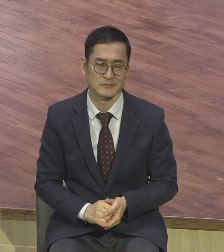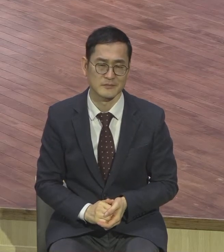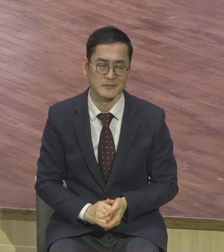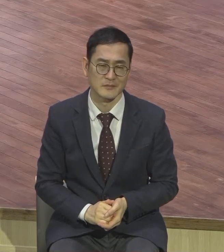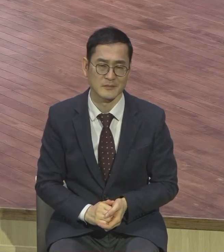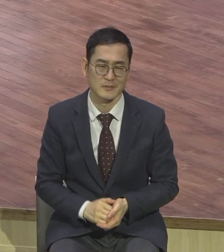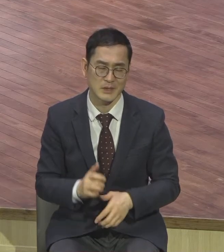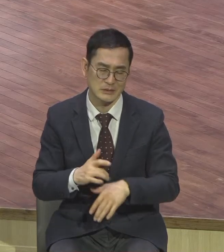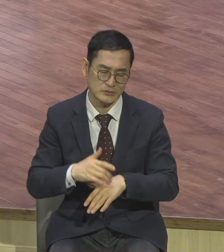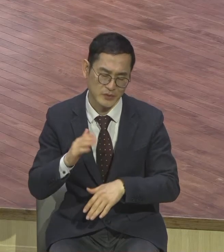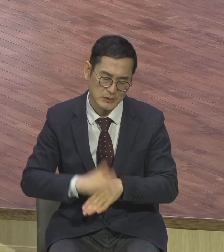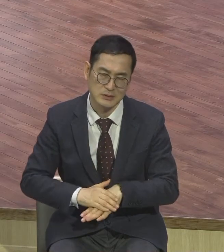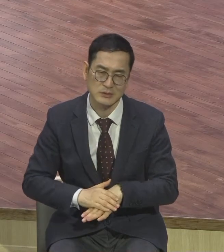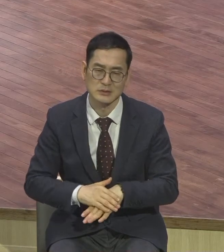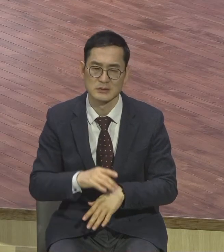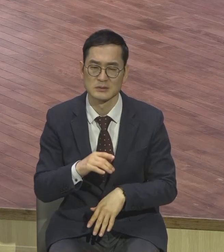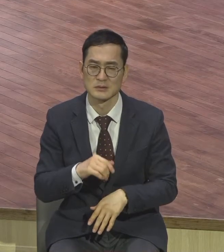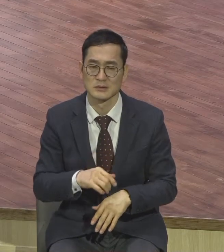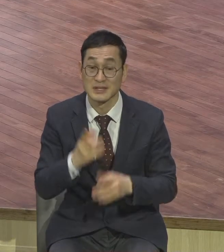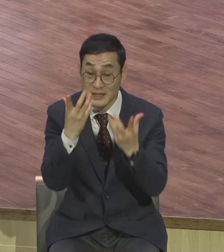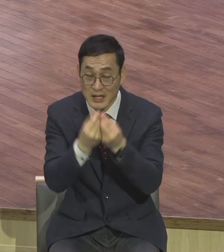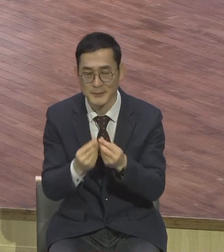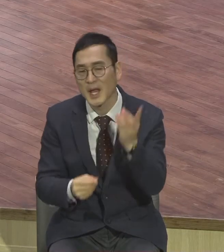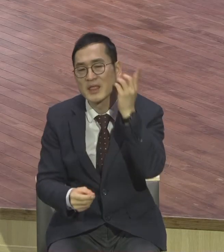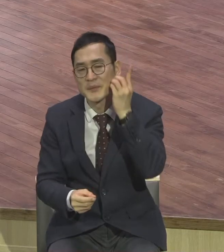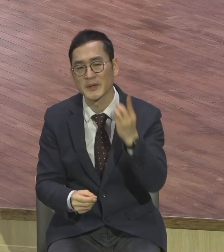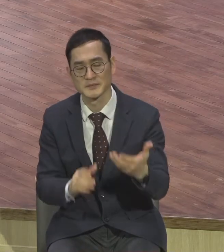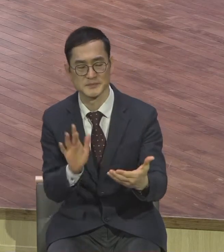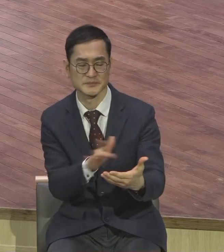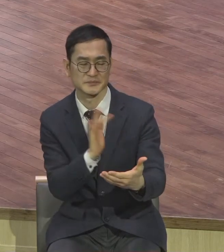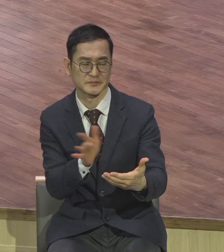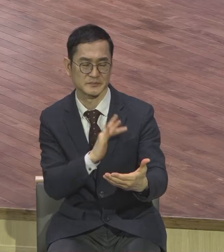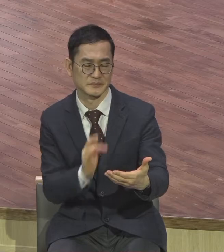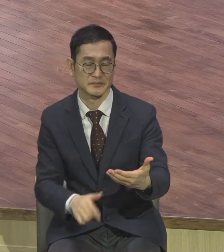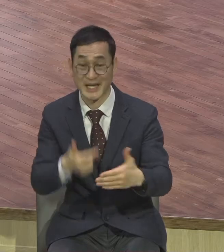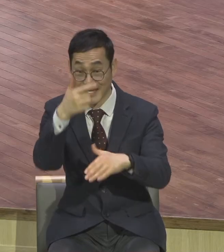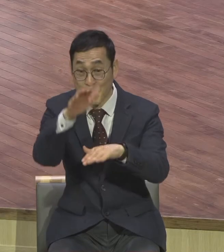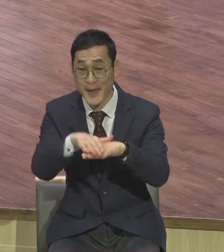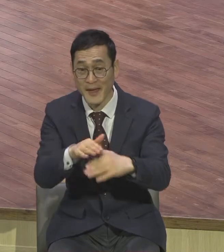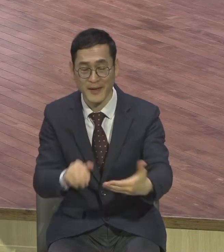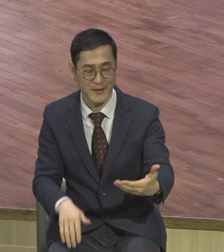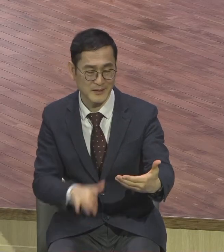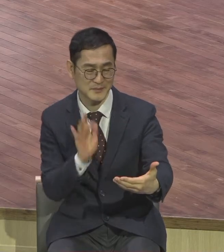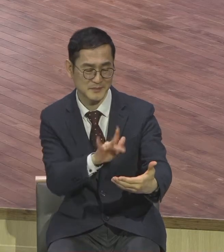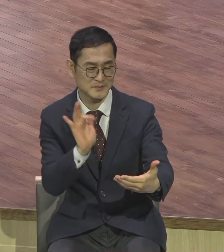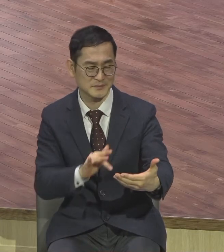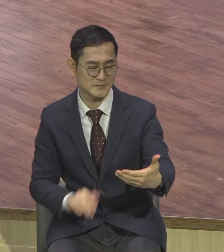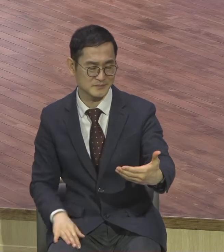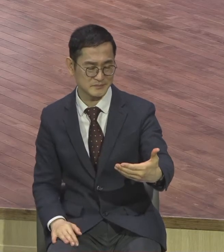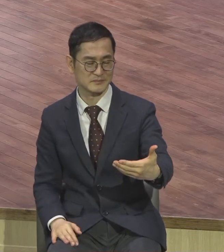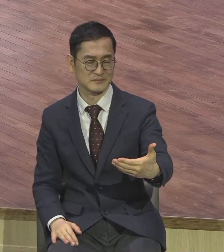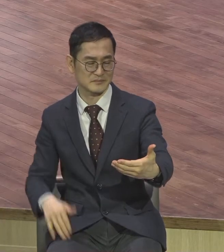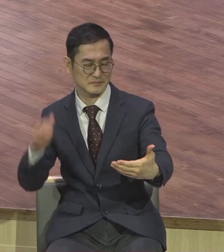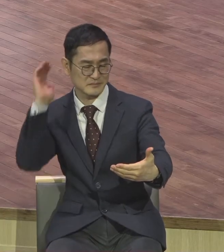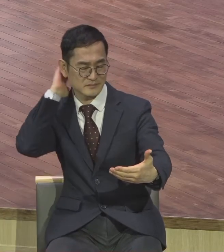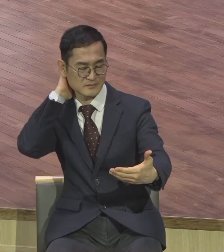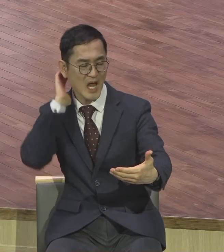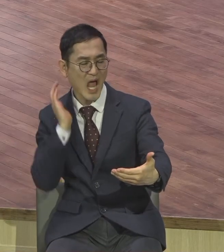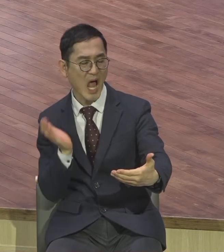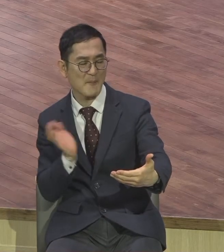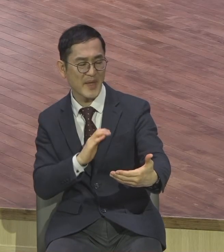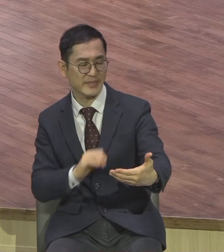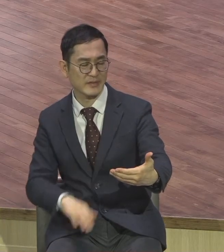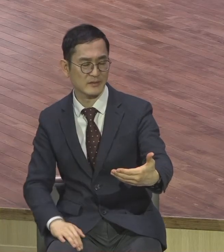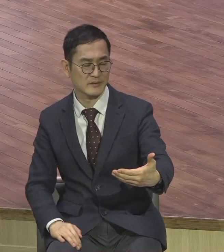쉽게 설명하면 휴대폰만 가시면 휴대폰 안에 여기 인터넷 딱 들어가면 전부 다 교회당